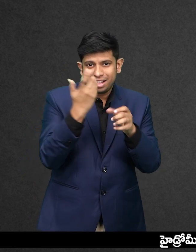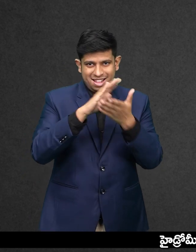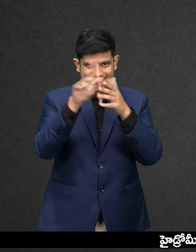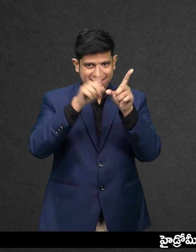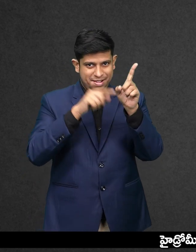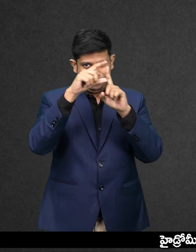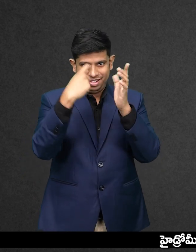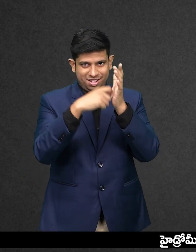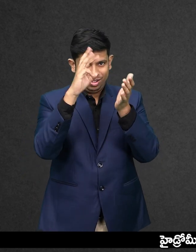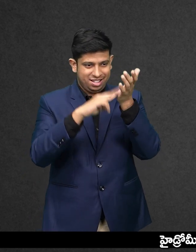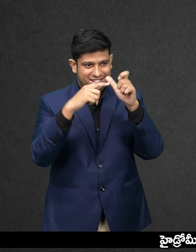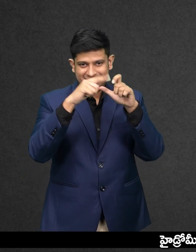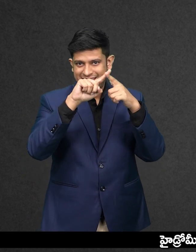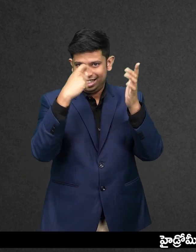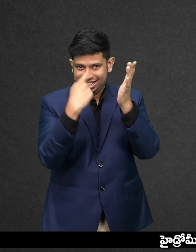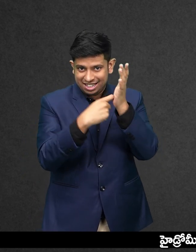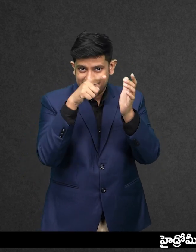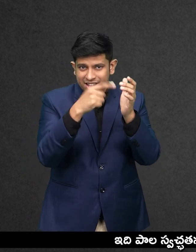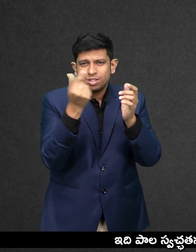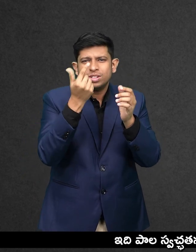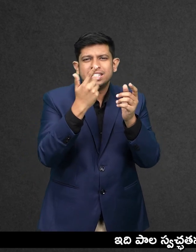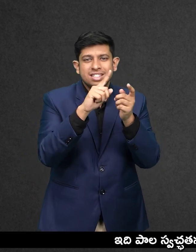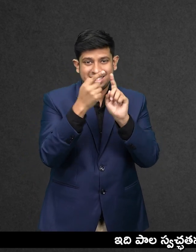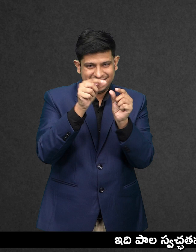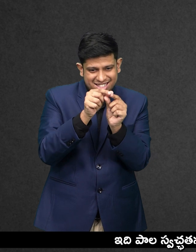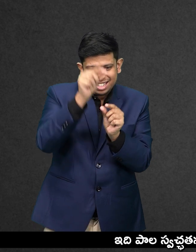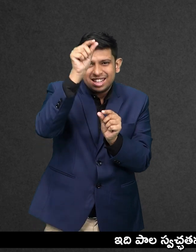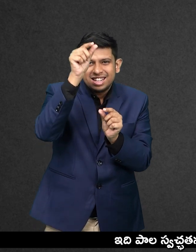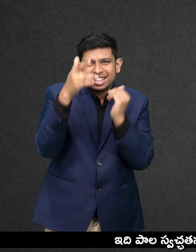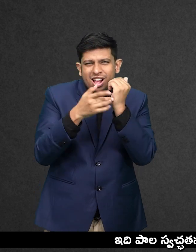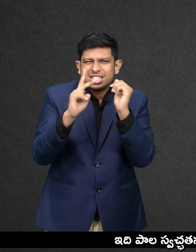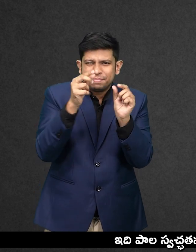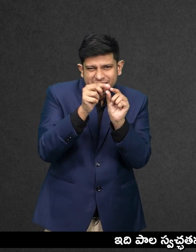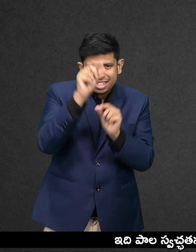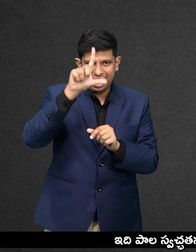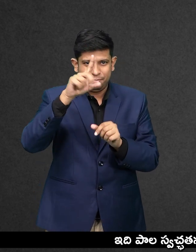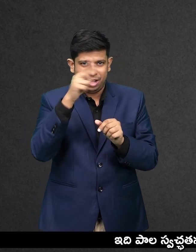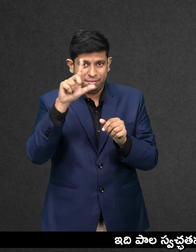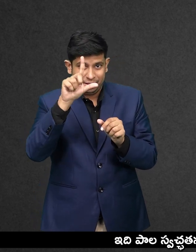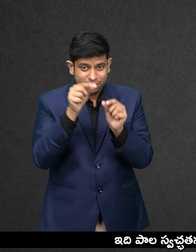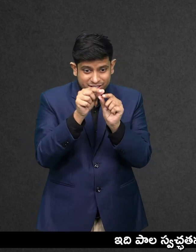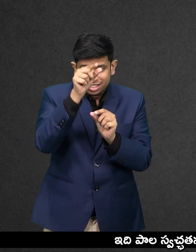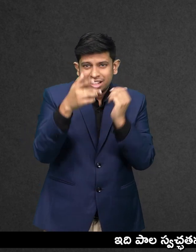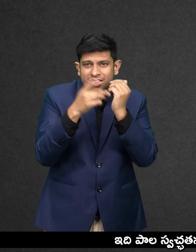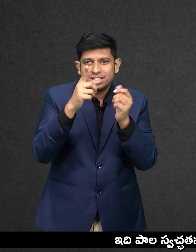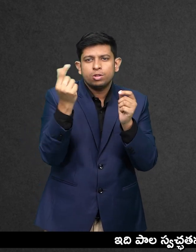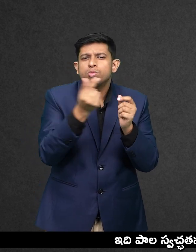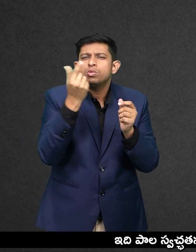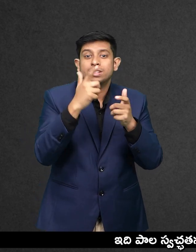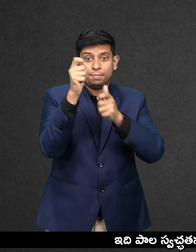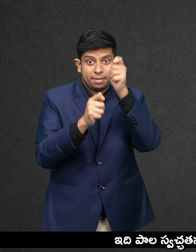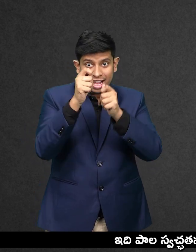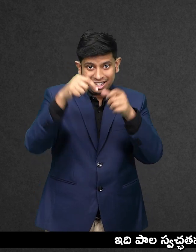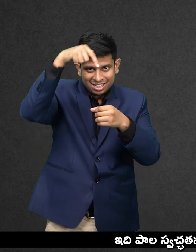హైడ్రోమీటర్ యొక్క ఒక రూపం లాక్టోమీటర్. ఇది పాల స్వచ్ఛతను తనిఖీ చేయడానికి ఉపయోగించే